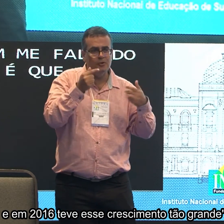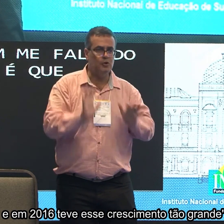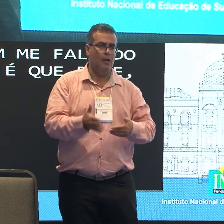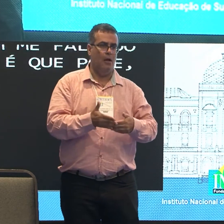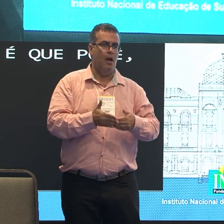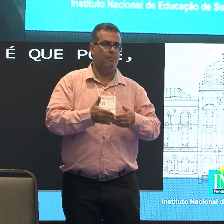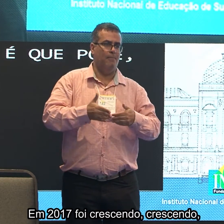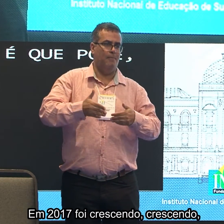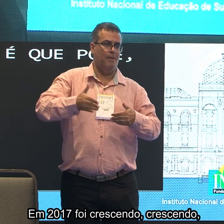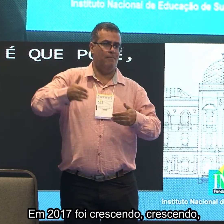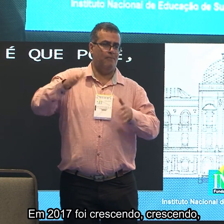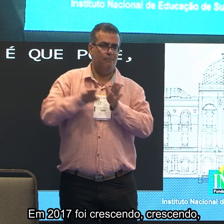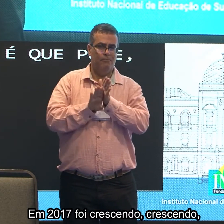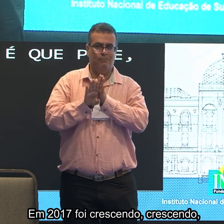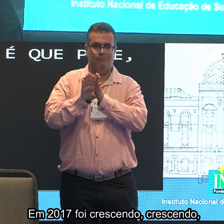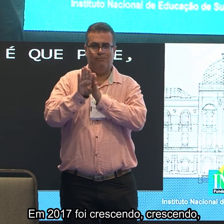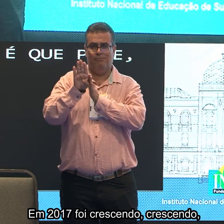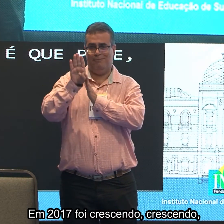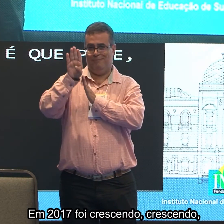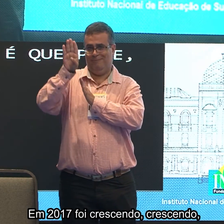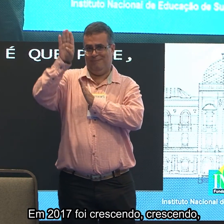grande. E em 2017 foi crescendo,